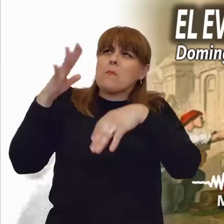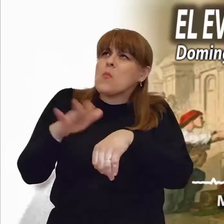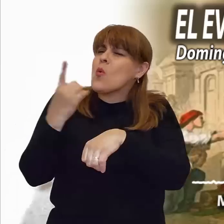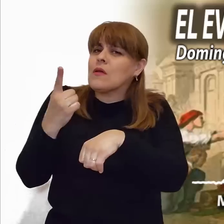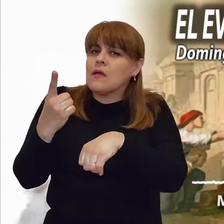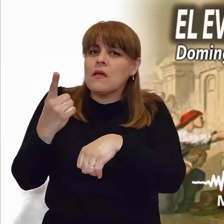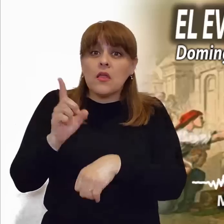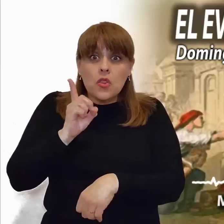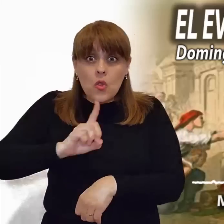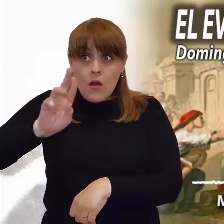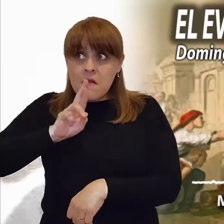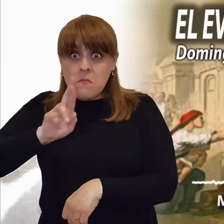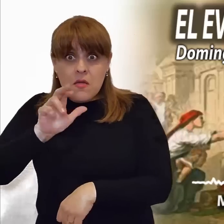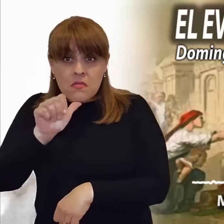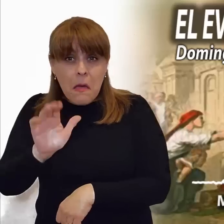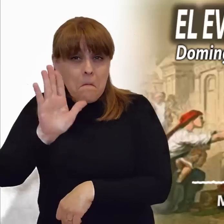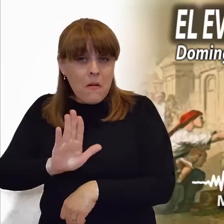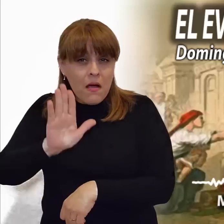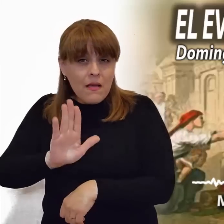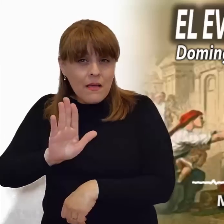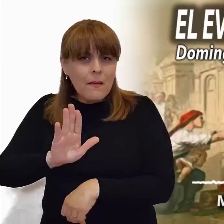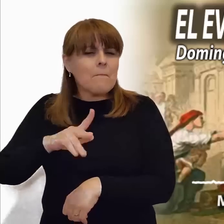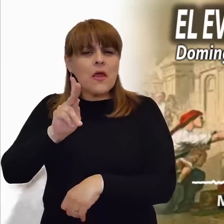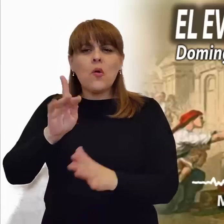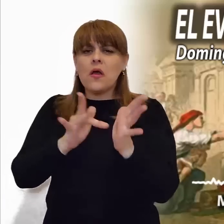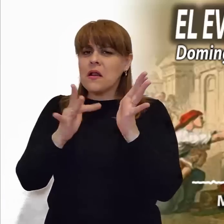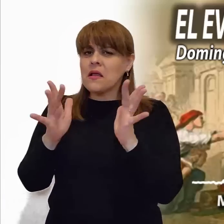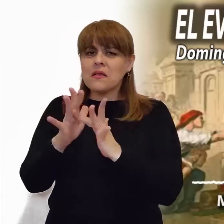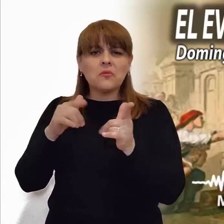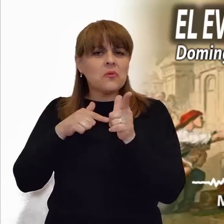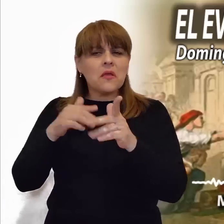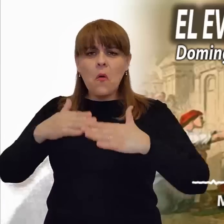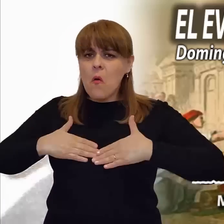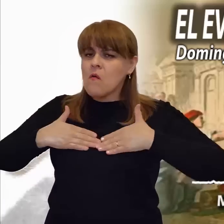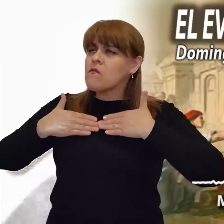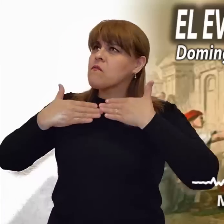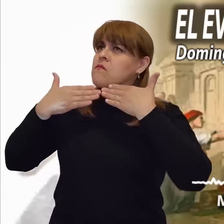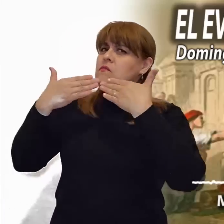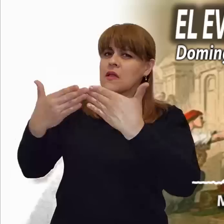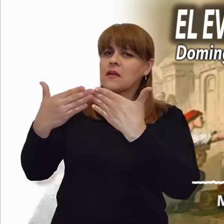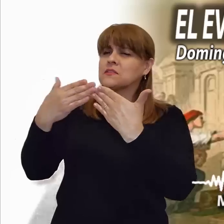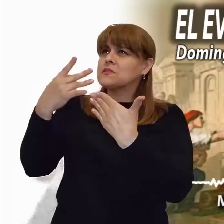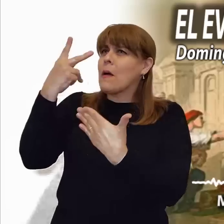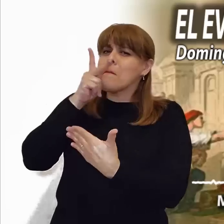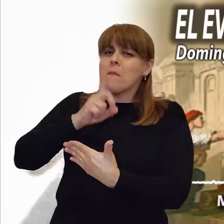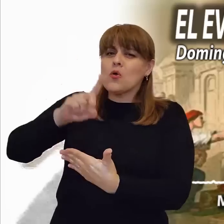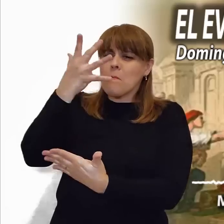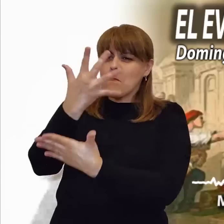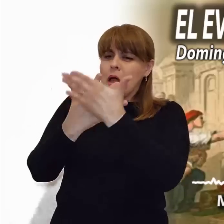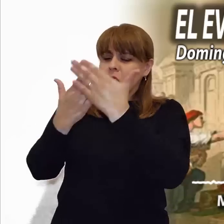respuesta aparente, viene seguido de la actitud confiada, abandonándose en manos de su